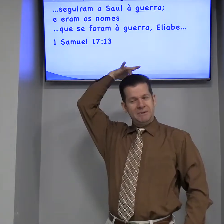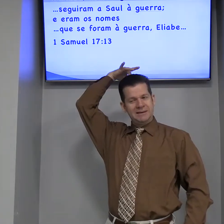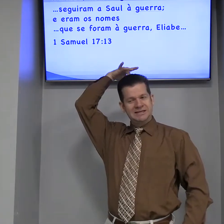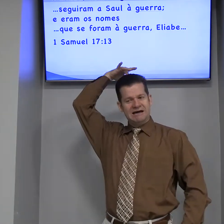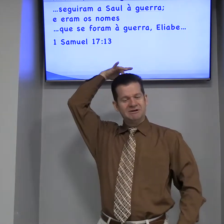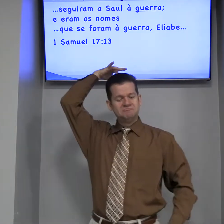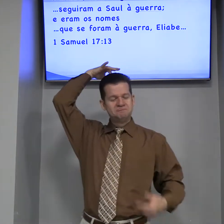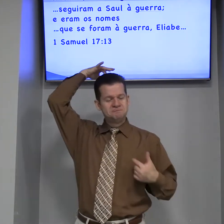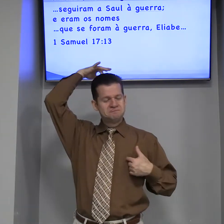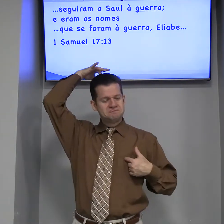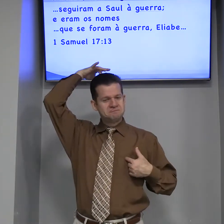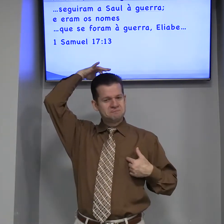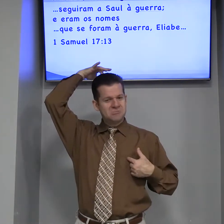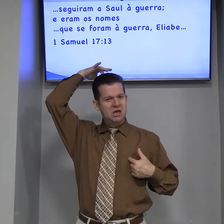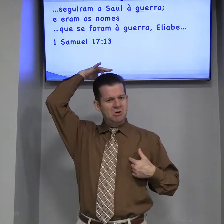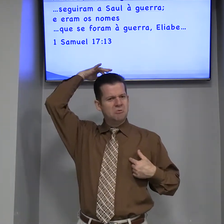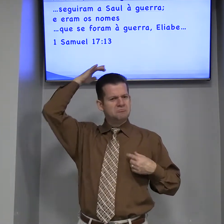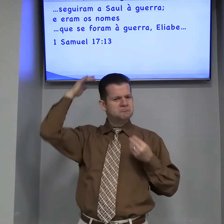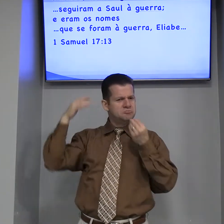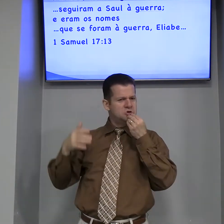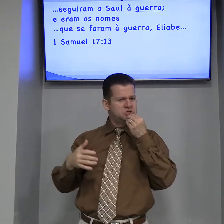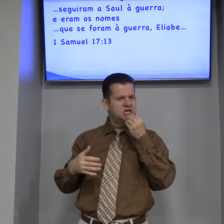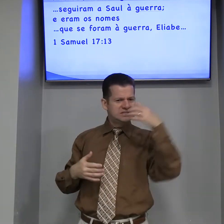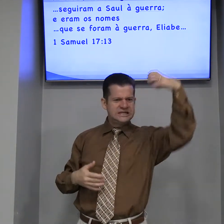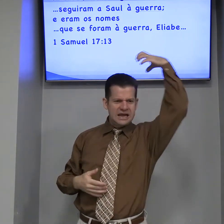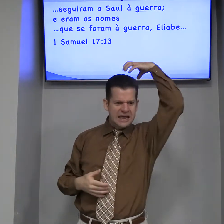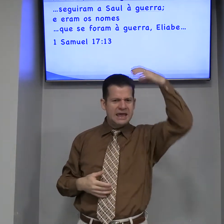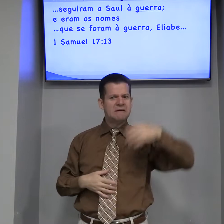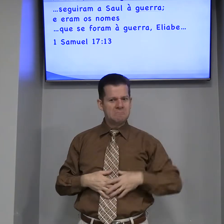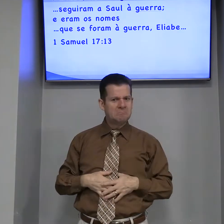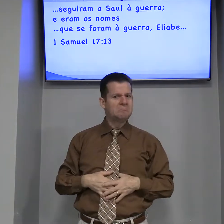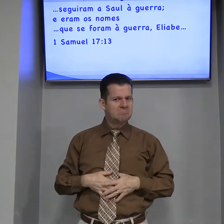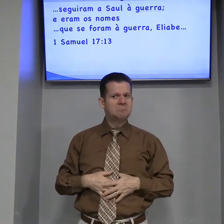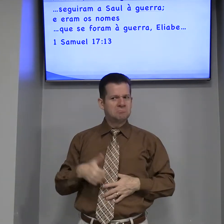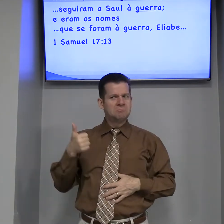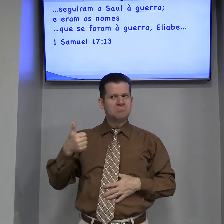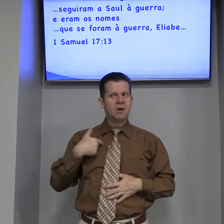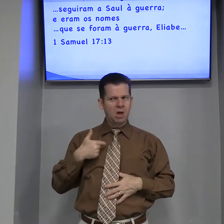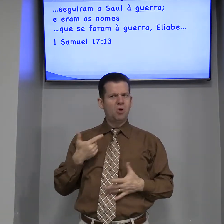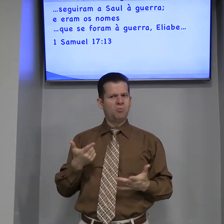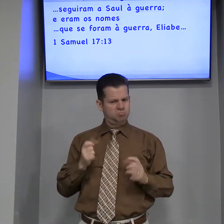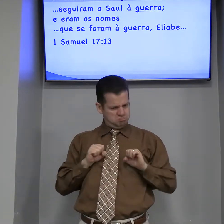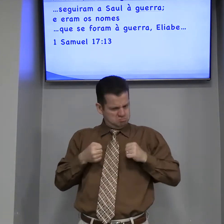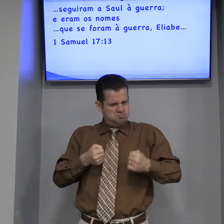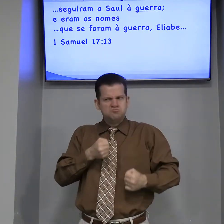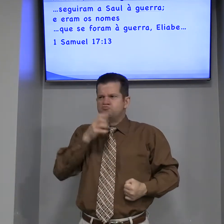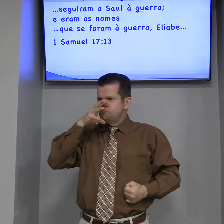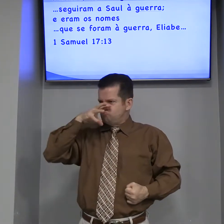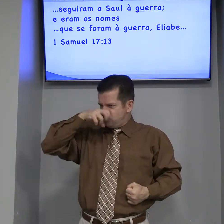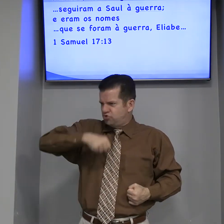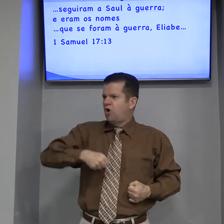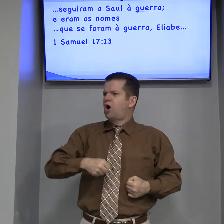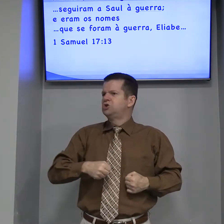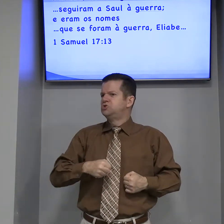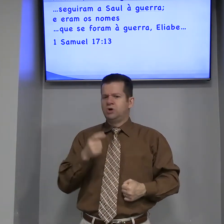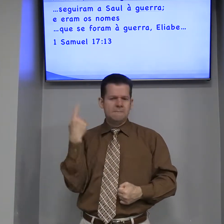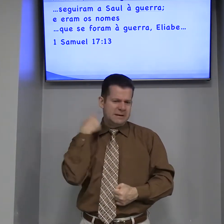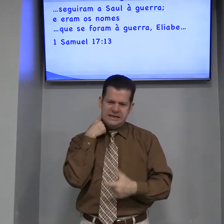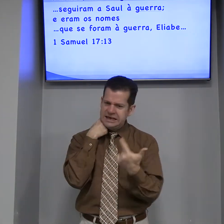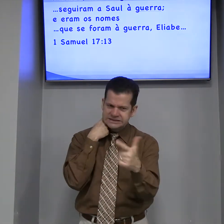também estava. Eu podia ser rei. Eu esforço, preguiça